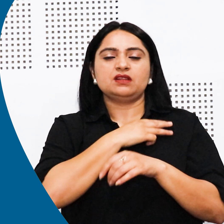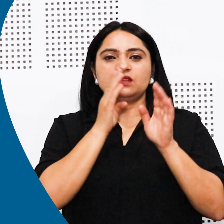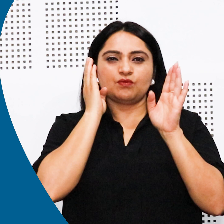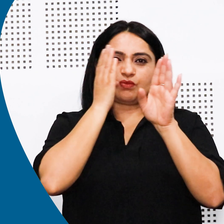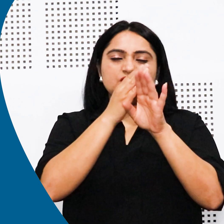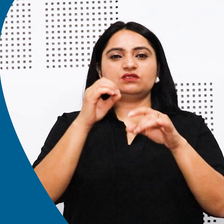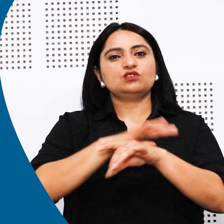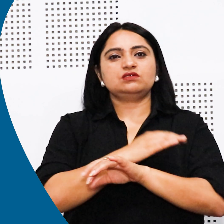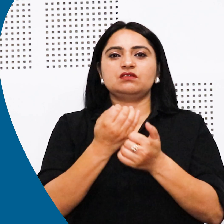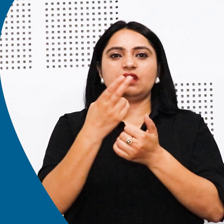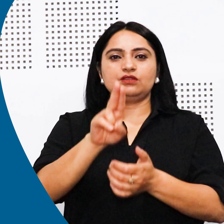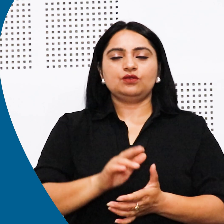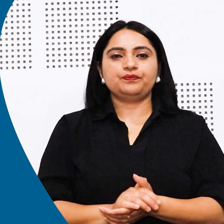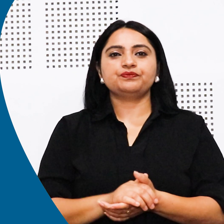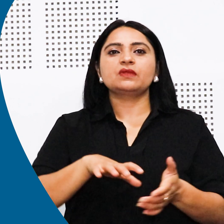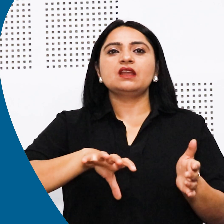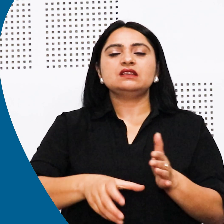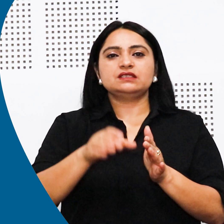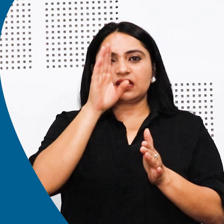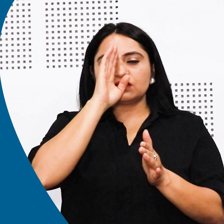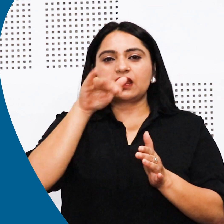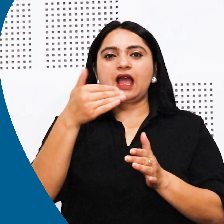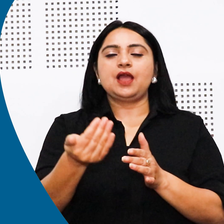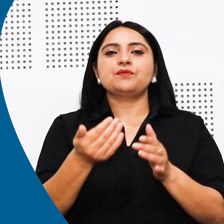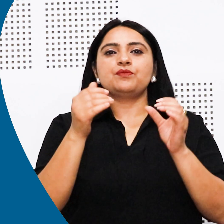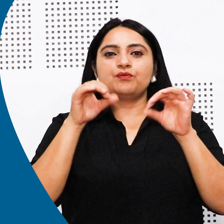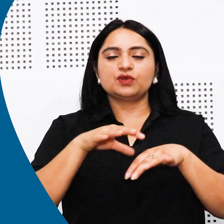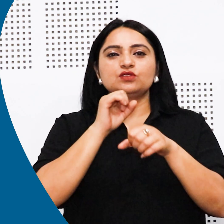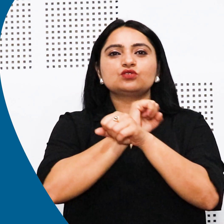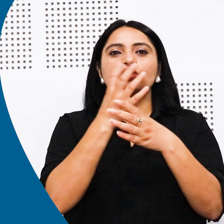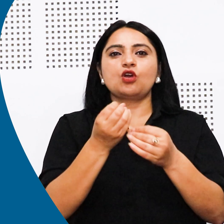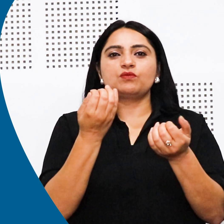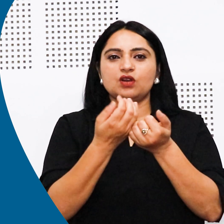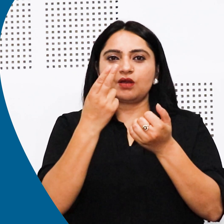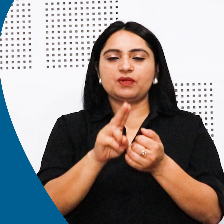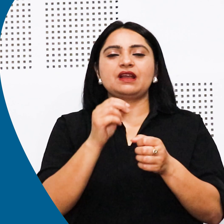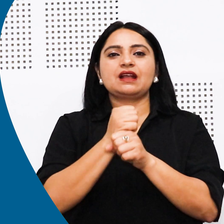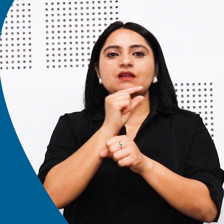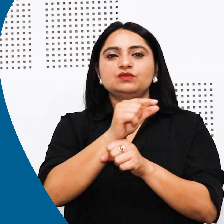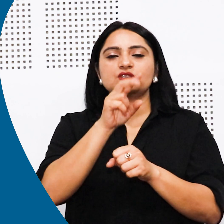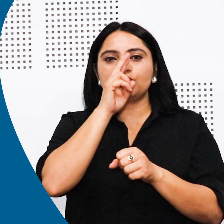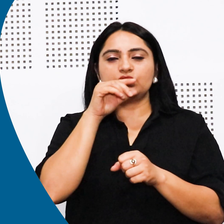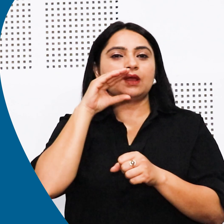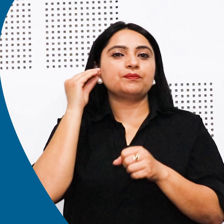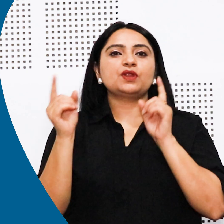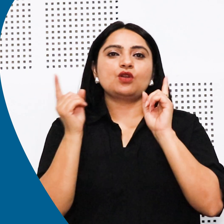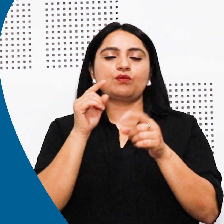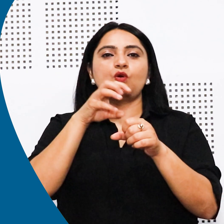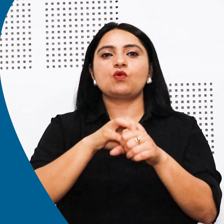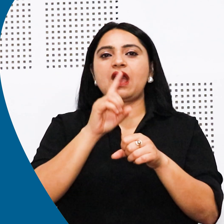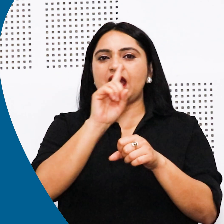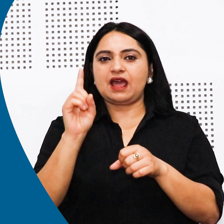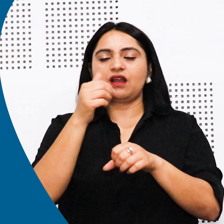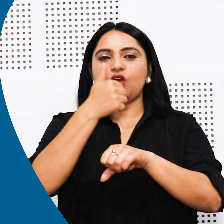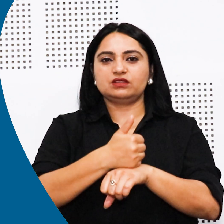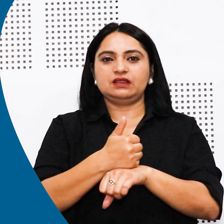प्रत्यक्ष प्रभावित भएका थिए। स्थानीय सरकार आएपछि विपदको जोखिम कम गर्न भएका कामबारे बताउँदै वीरेन्द्रनगर नगरपालिका वडा नम्बर 11